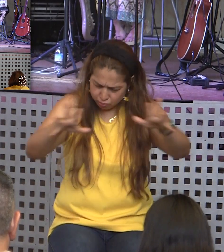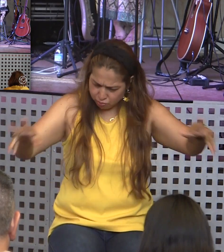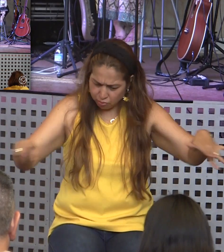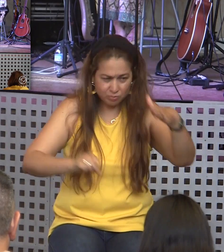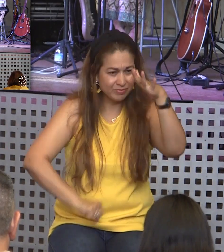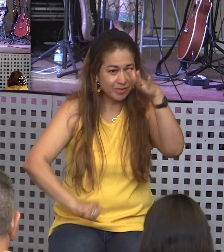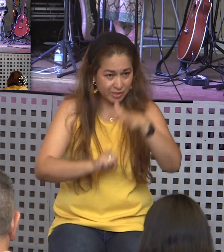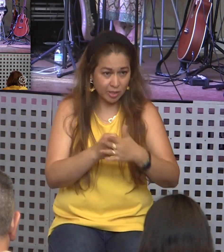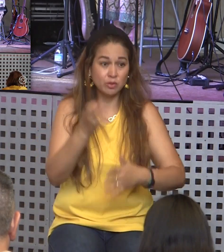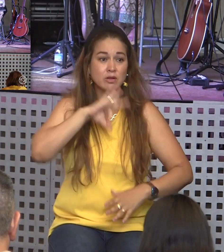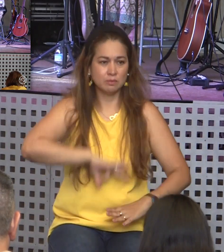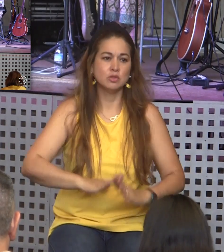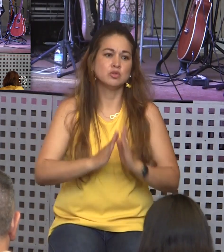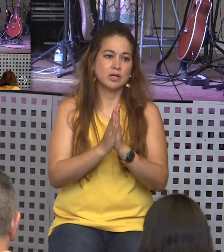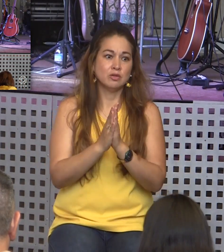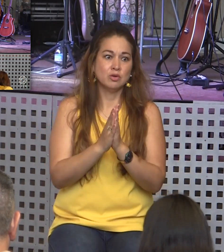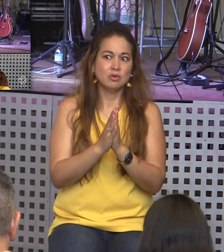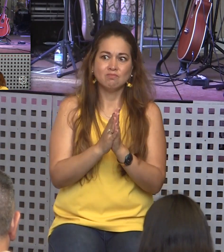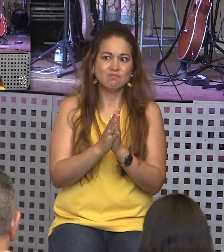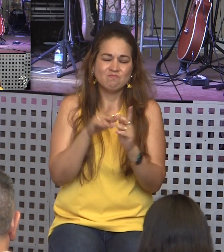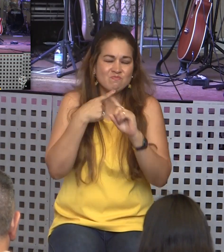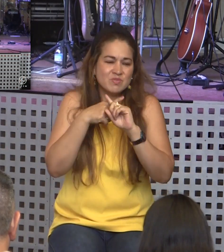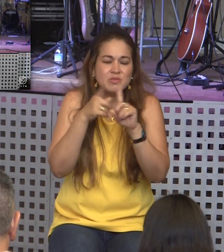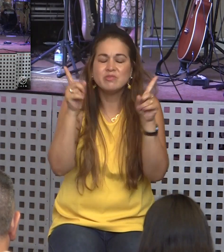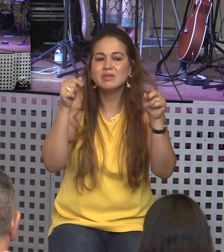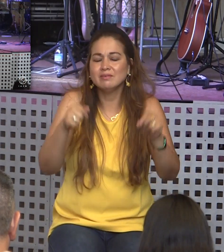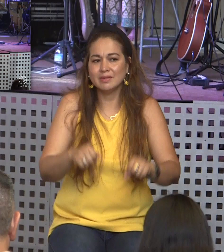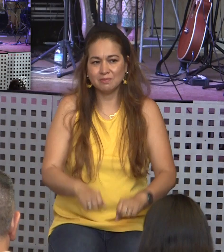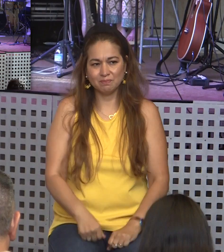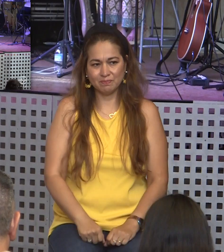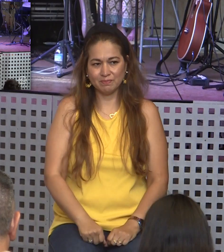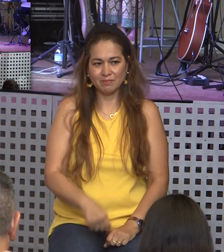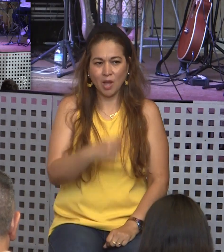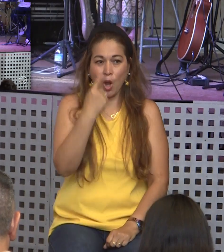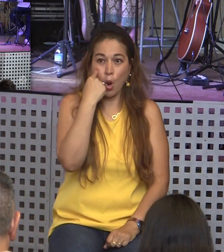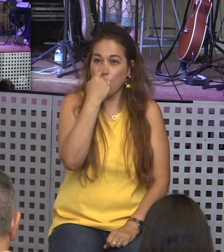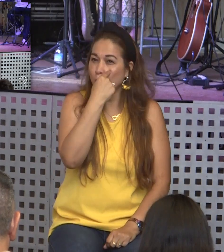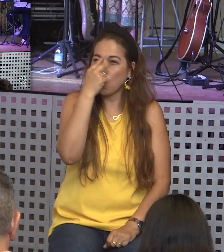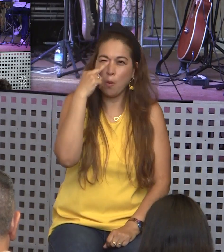3. ¿Tan necios sois? Decidme,